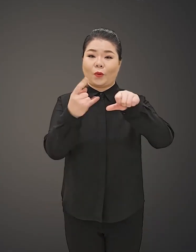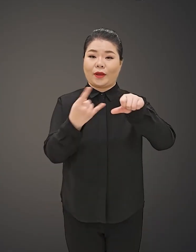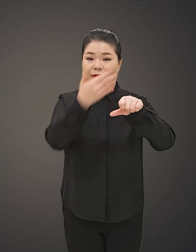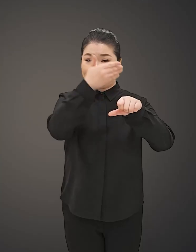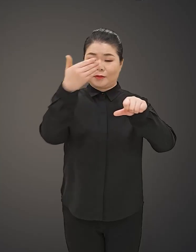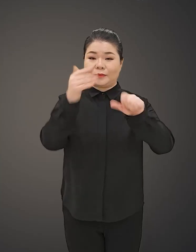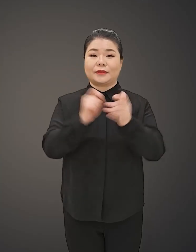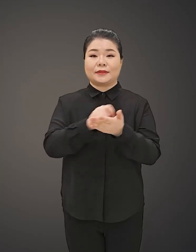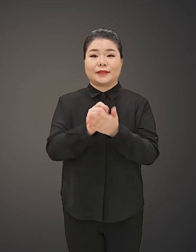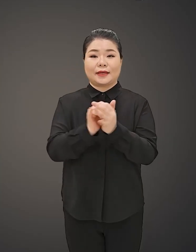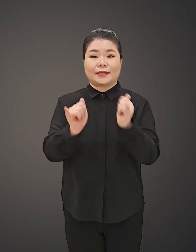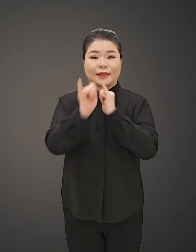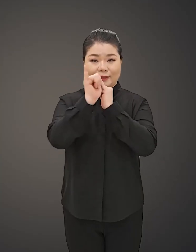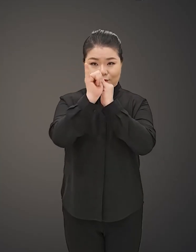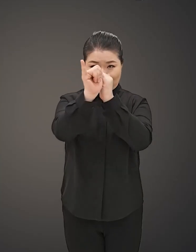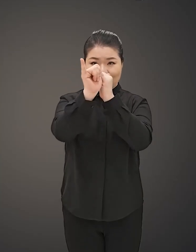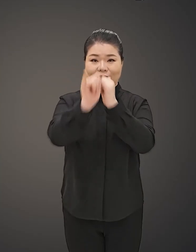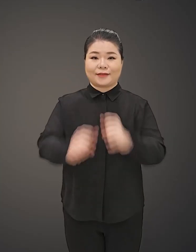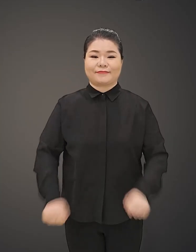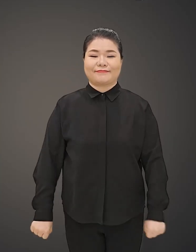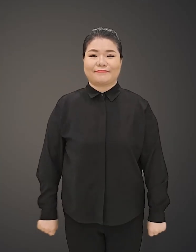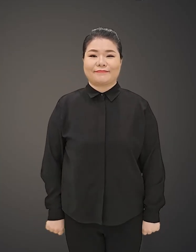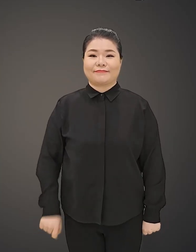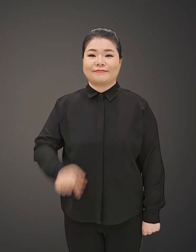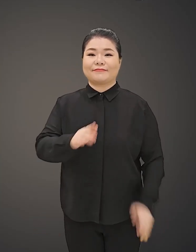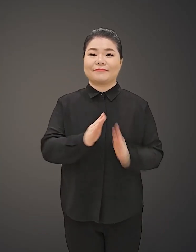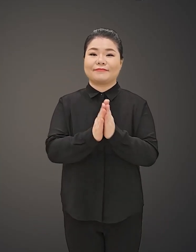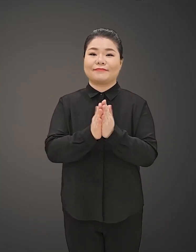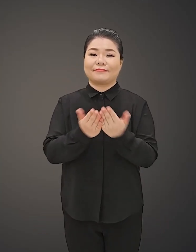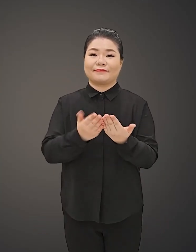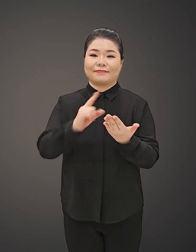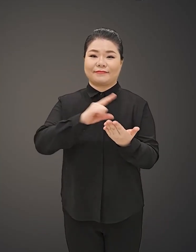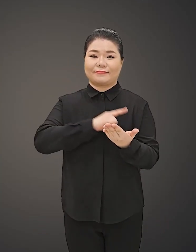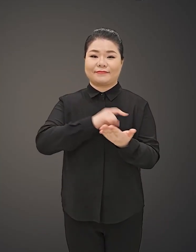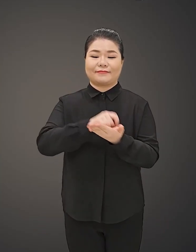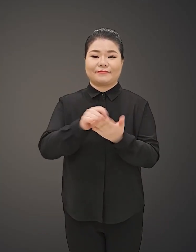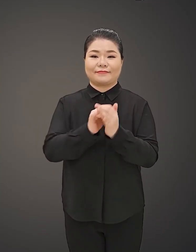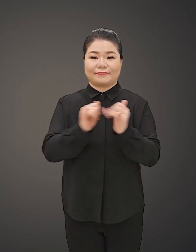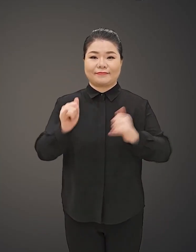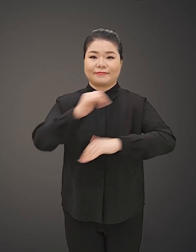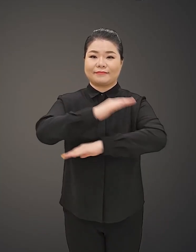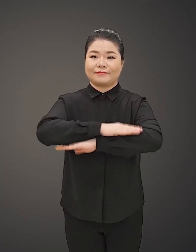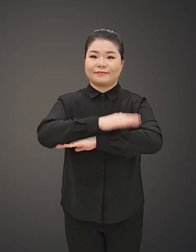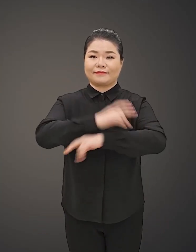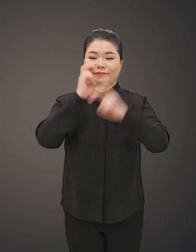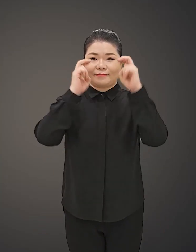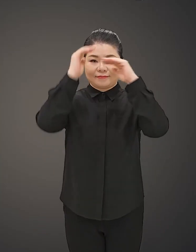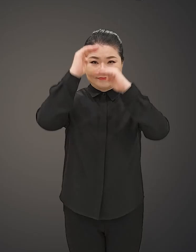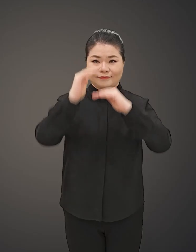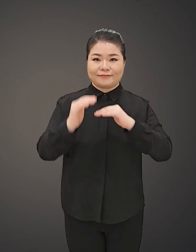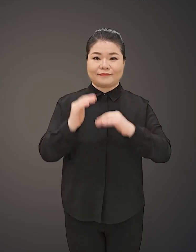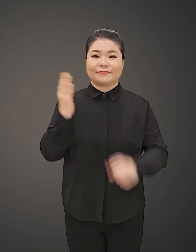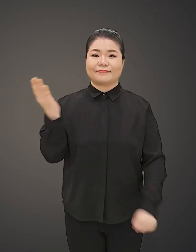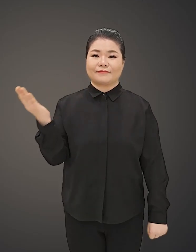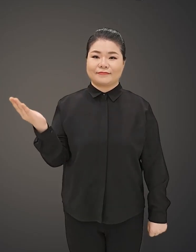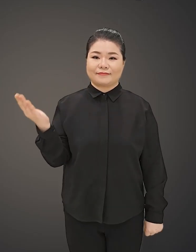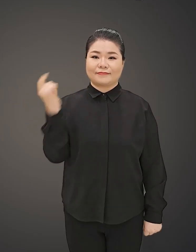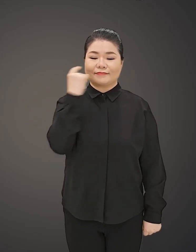제5회 젊은 작가상 수상. 도서명 쇼코의 미소. 저자